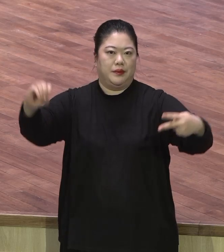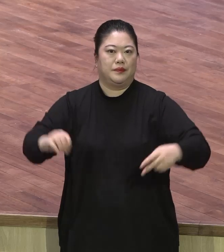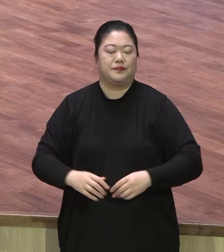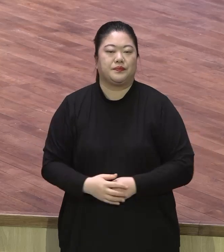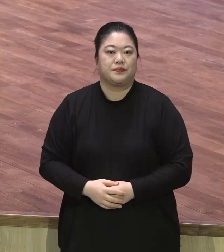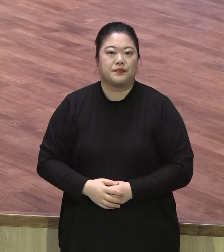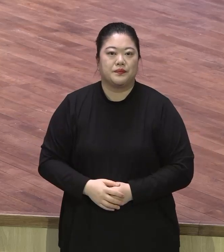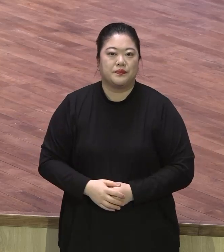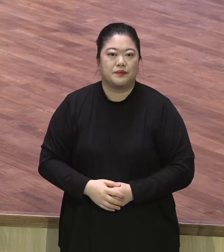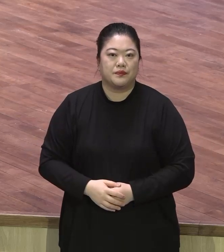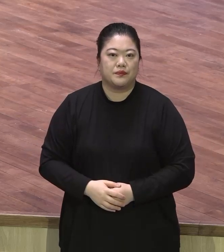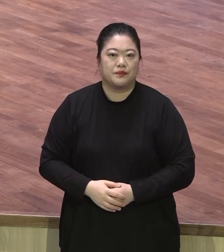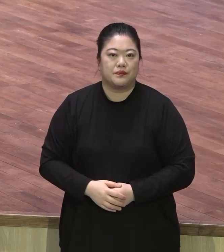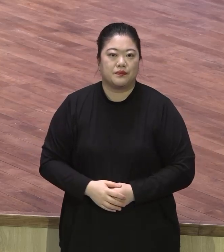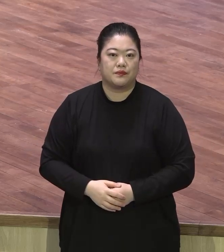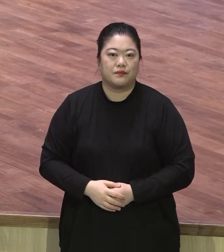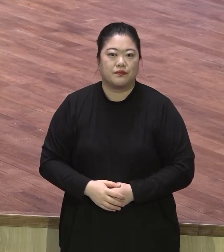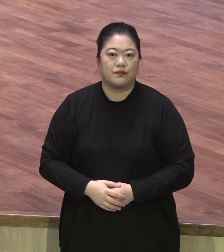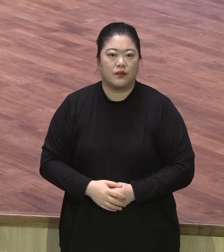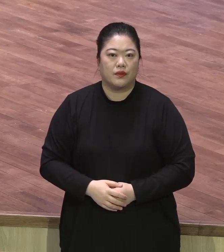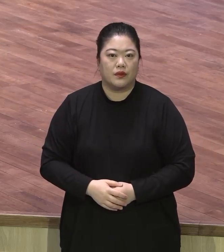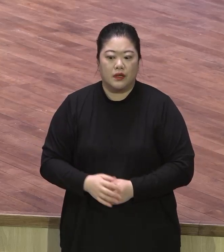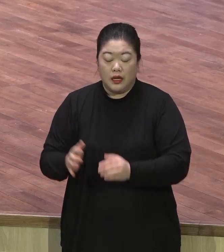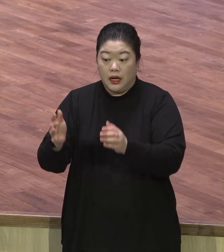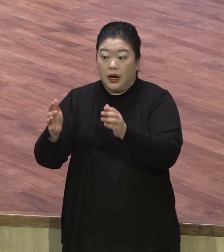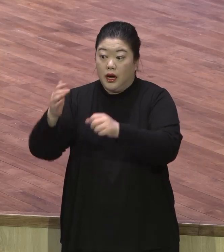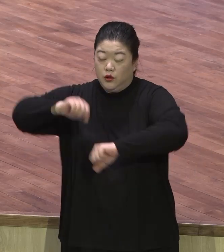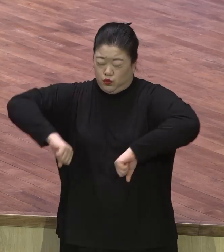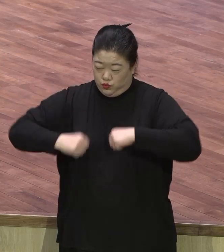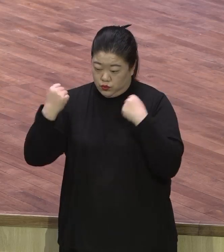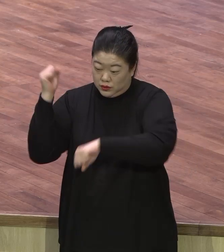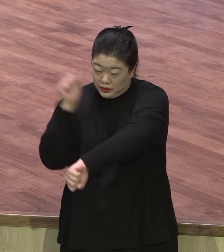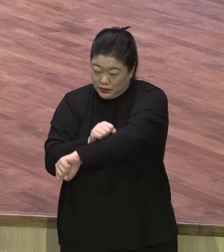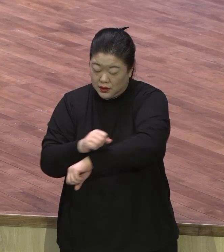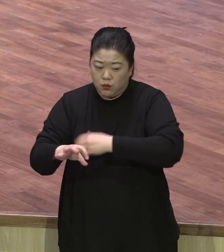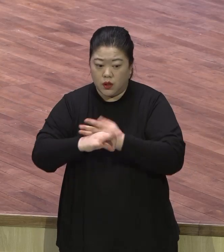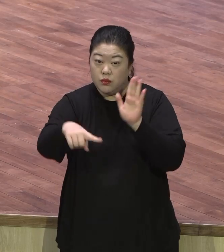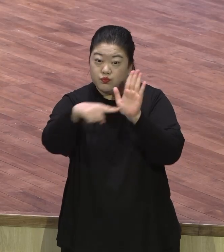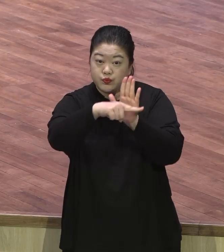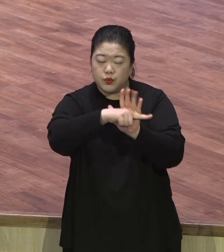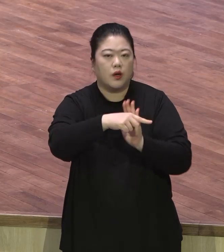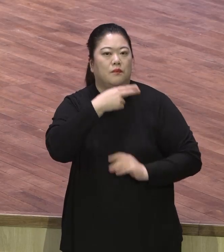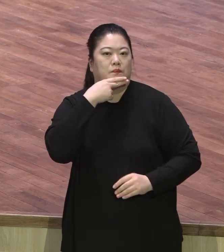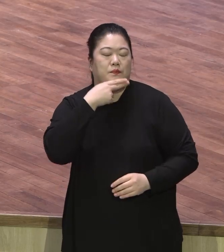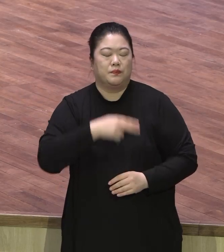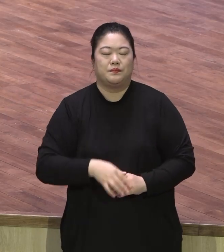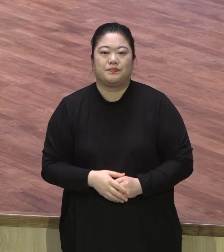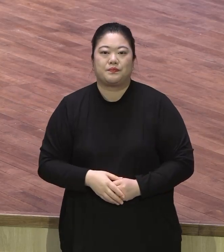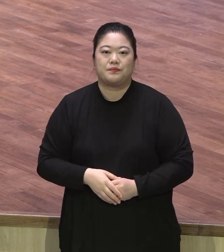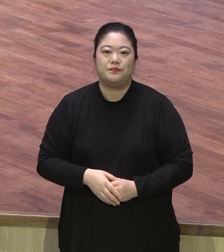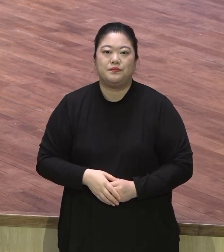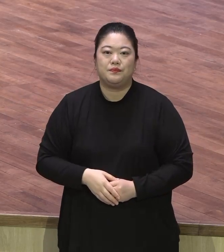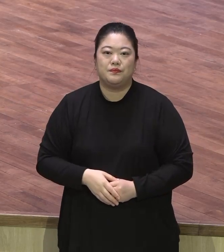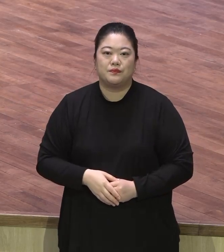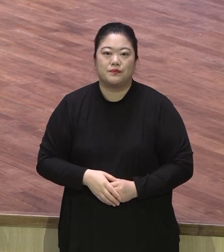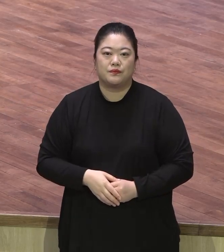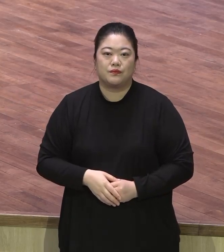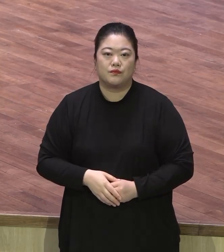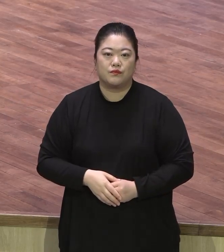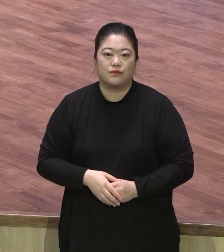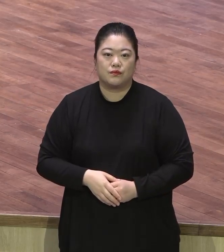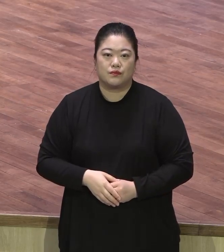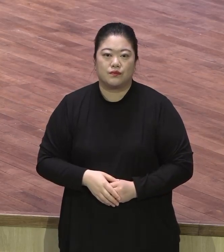그런 부정적인 삶을 살지 않아요. 절대로 그렇게 살지 않아요. 그런 사람들은 말씀에